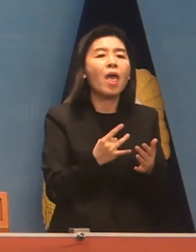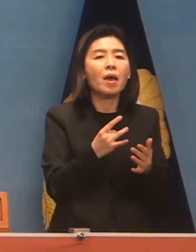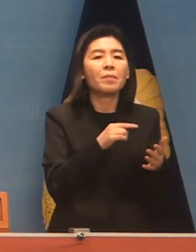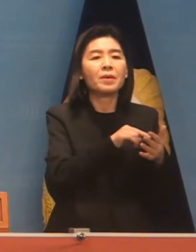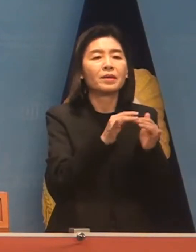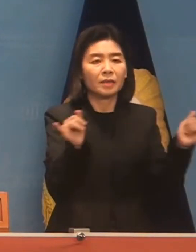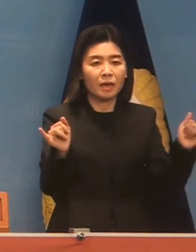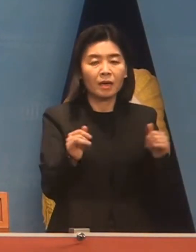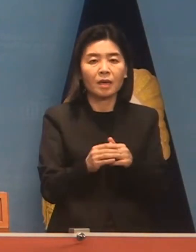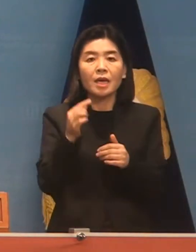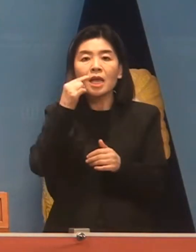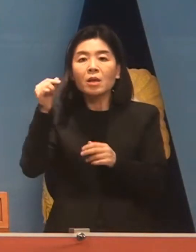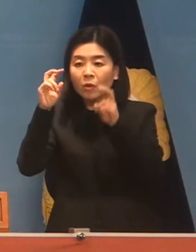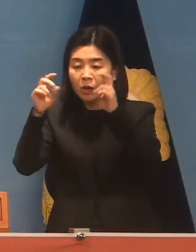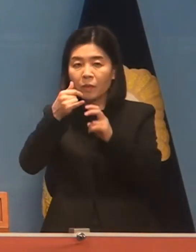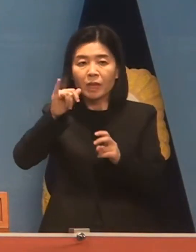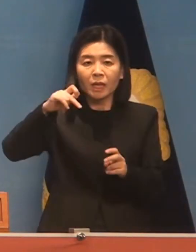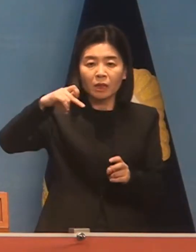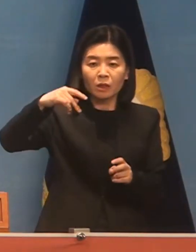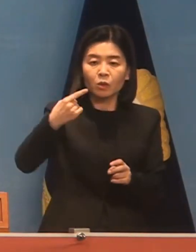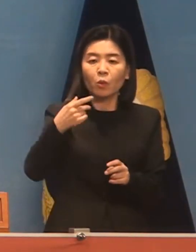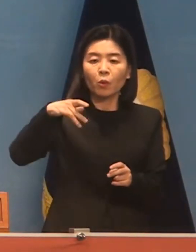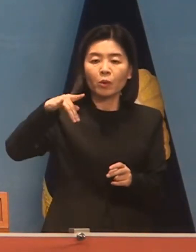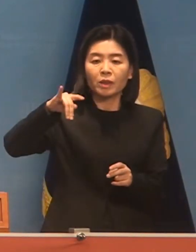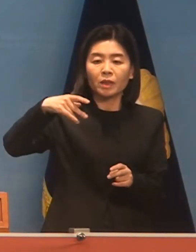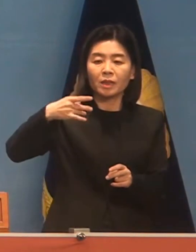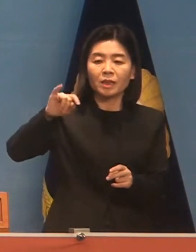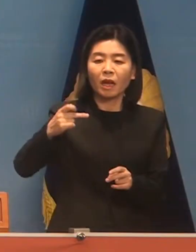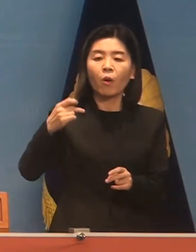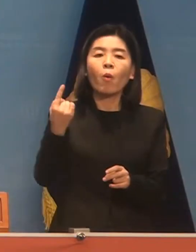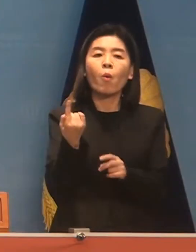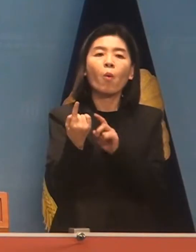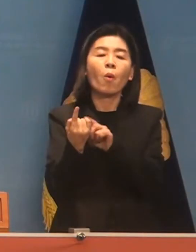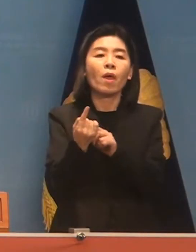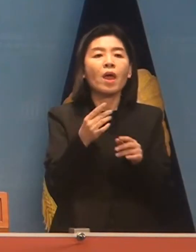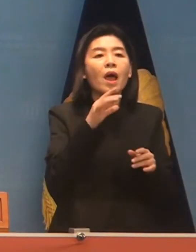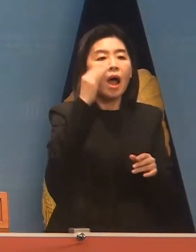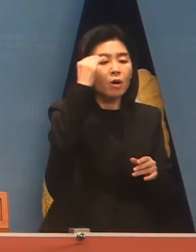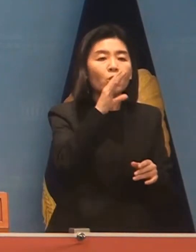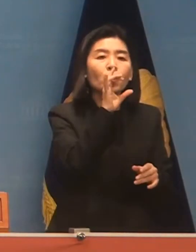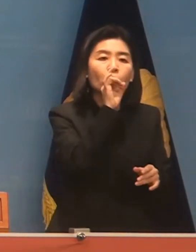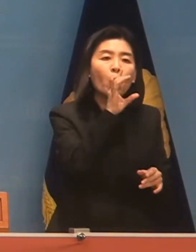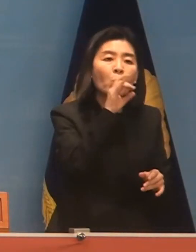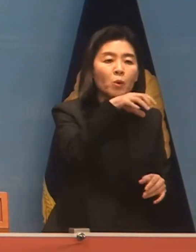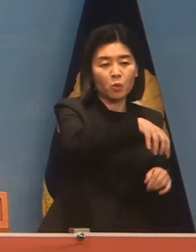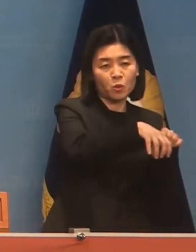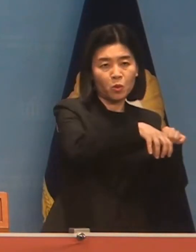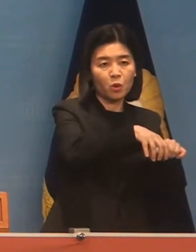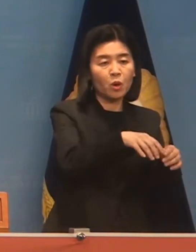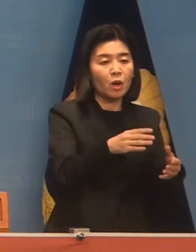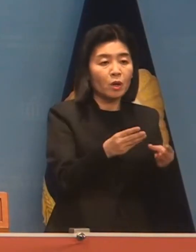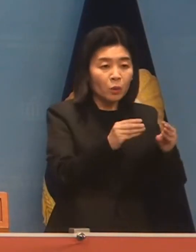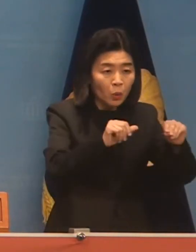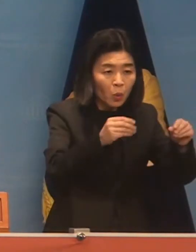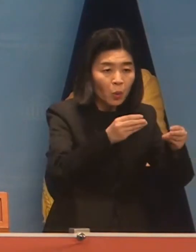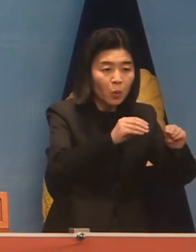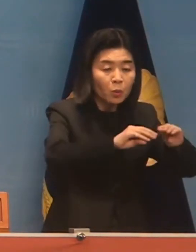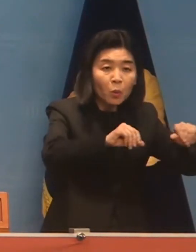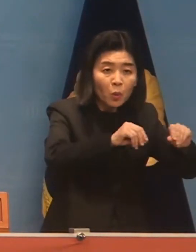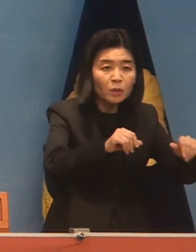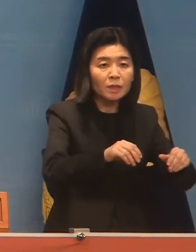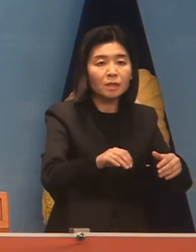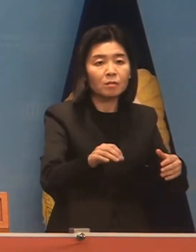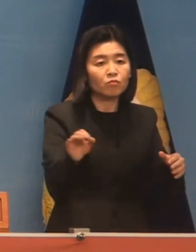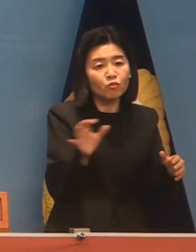하이테크는 일본 기업 니토덴코의 한국 구입 거점입니다. 토지 무상임대, 각종 세금 감면 등 특혜를